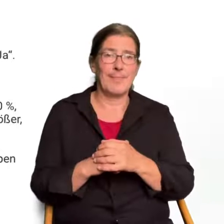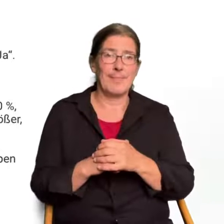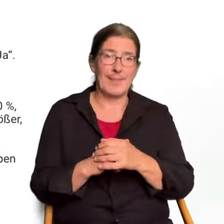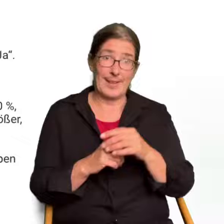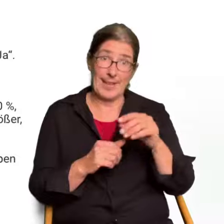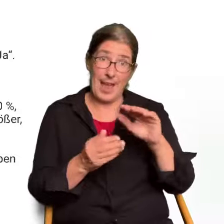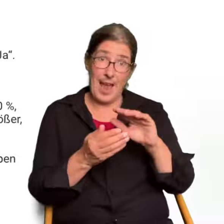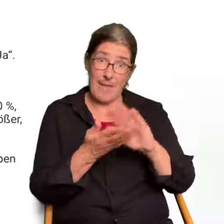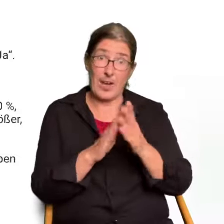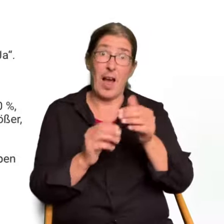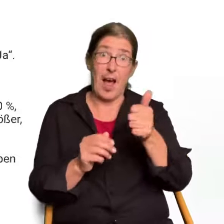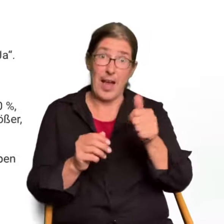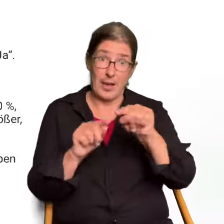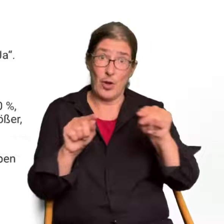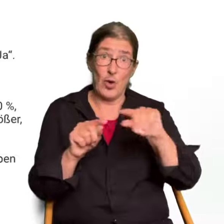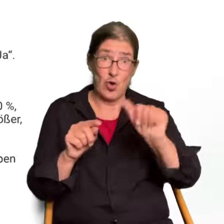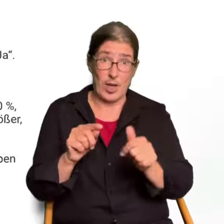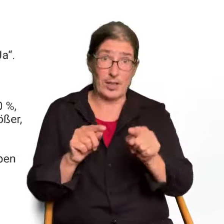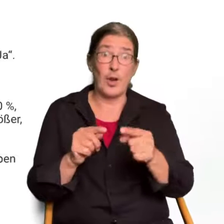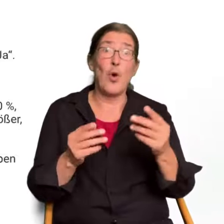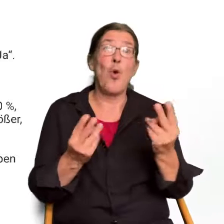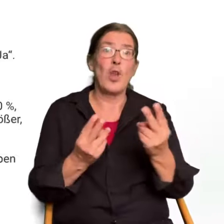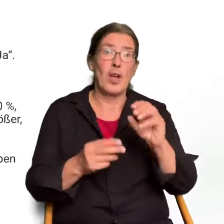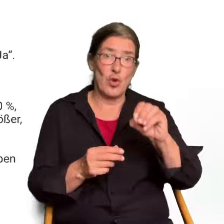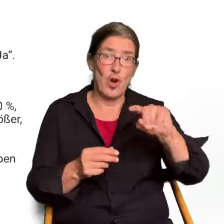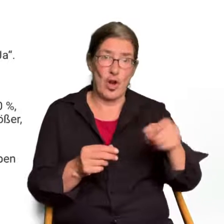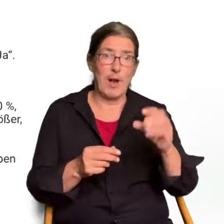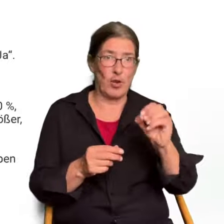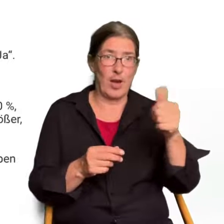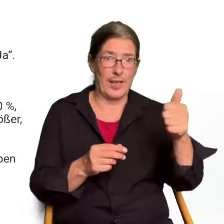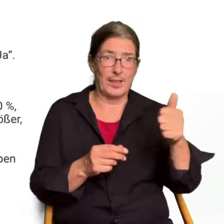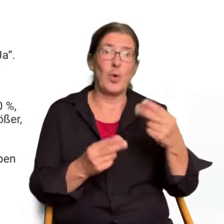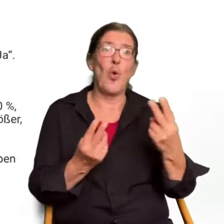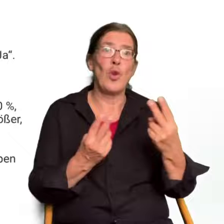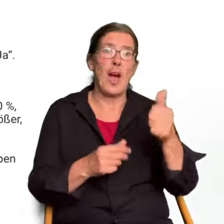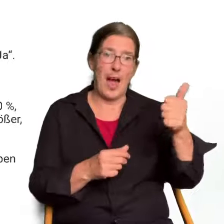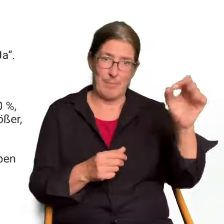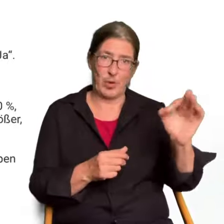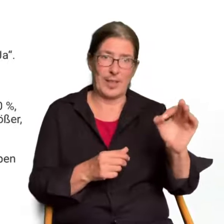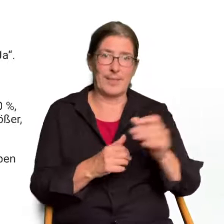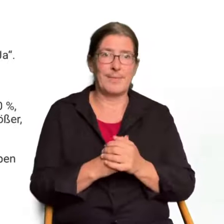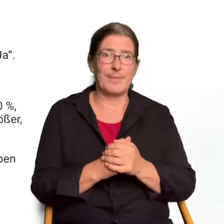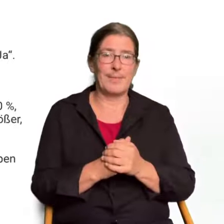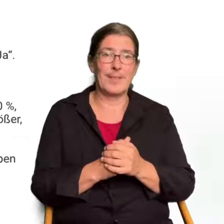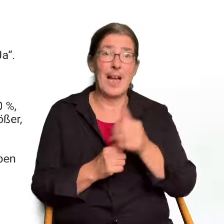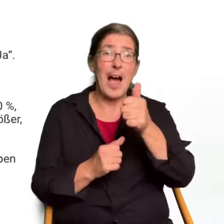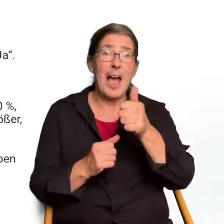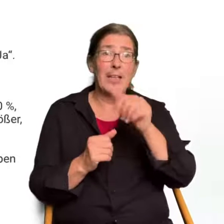eines von 100 ist entweder 100 oder 0,01 oder eben ein Prozent